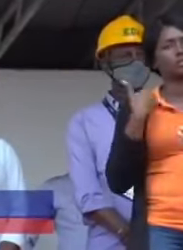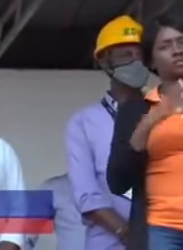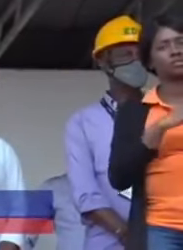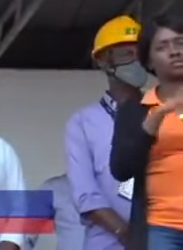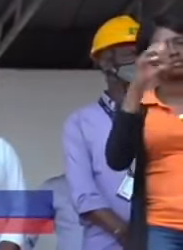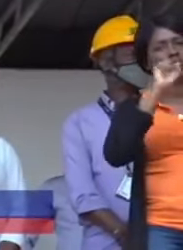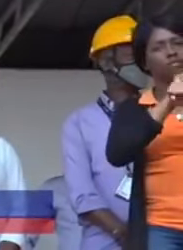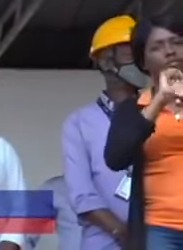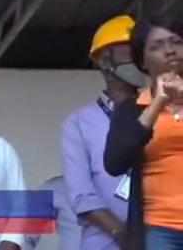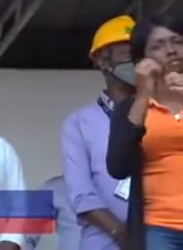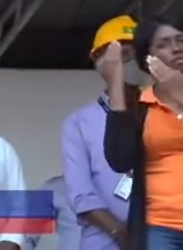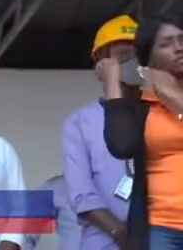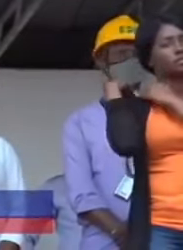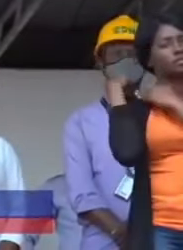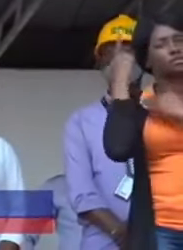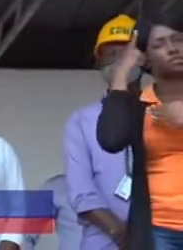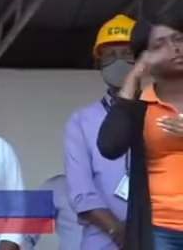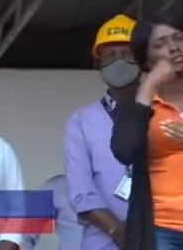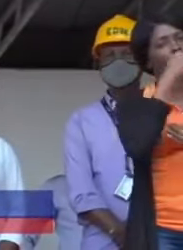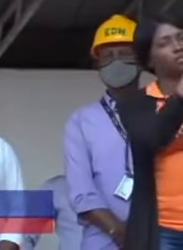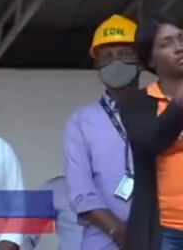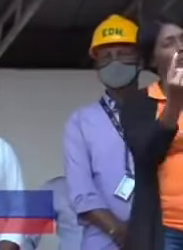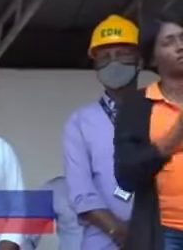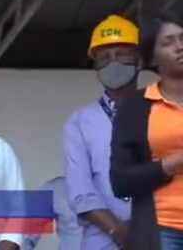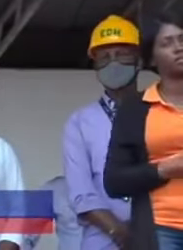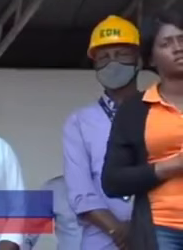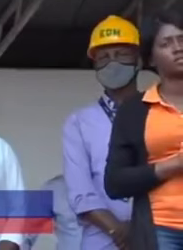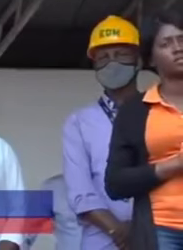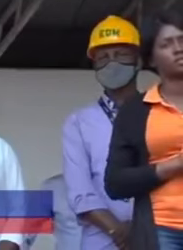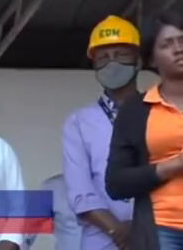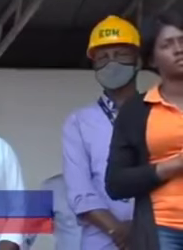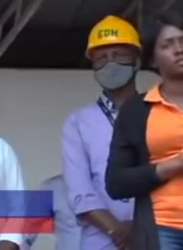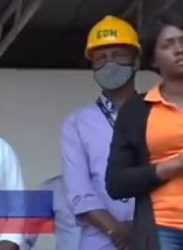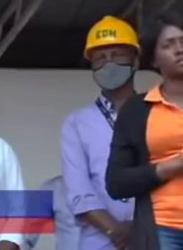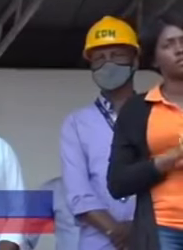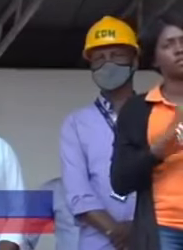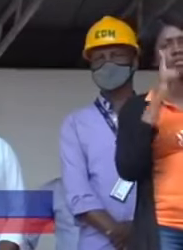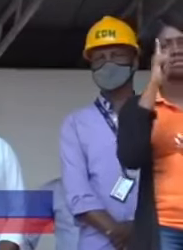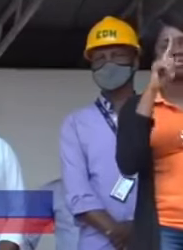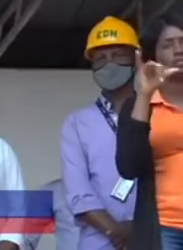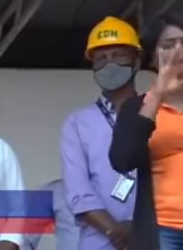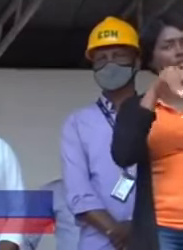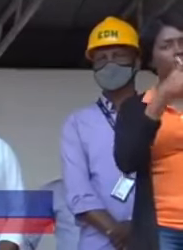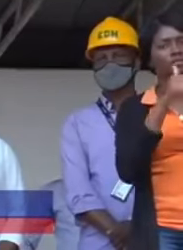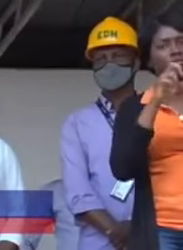de l'ombre. Ça veut dire, c'est pour me dire non. Et c'est lui, mais moi, je pas tout problème, ça.